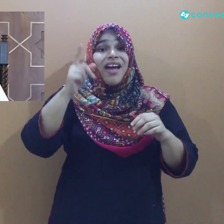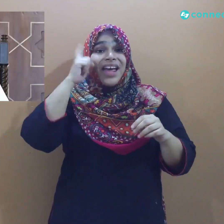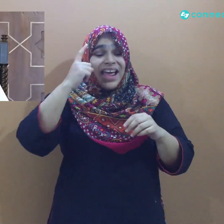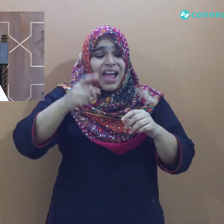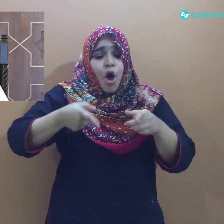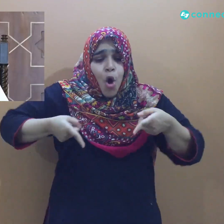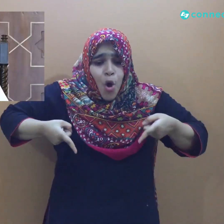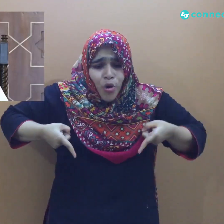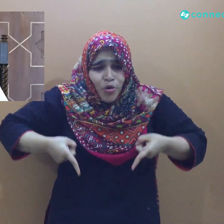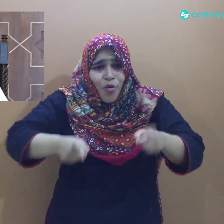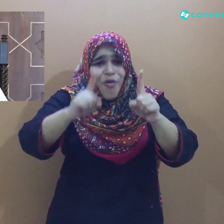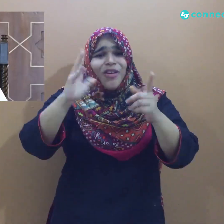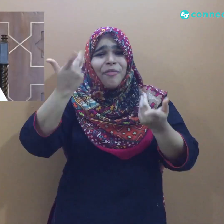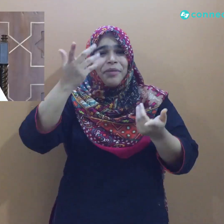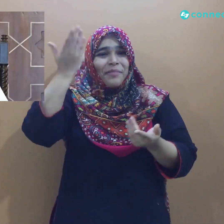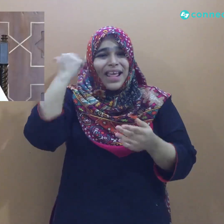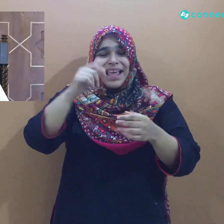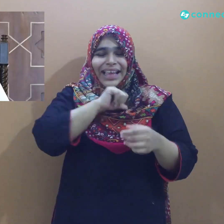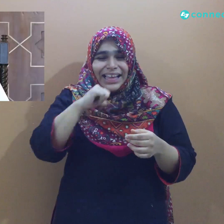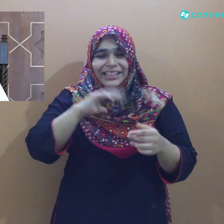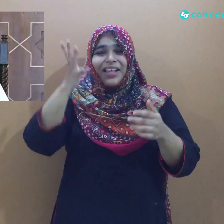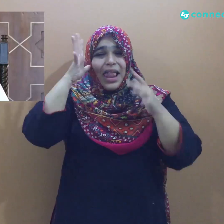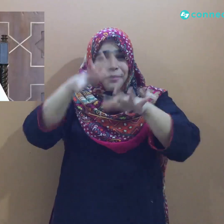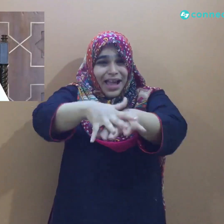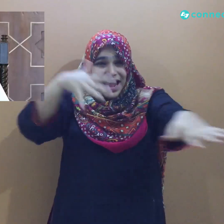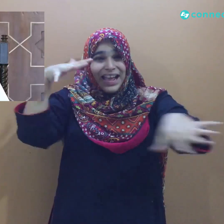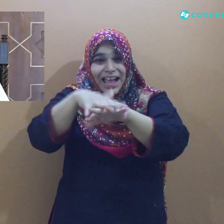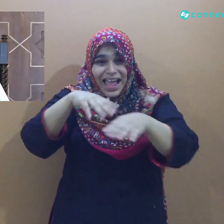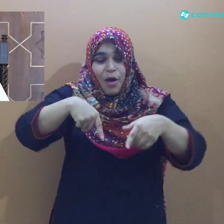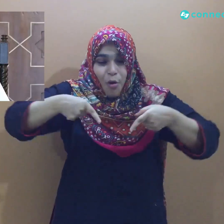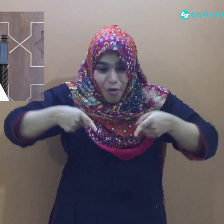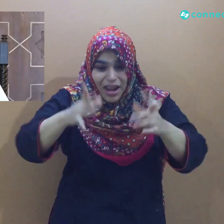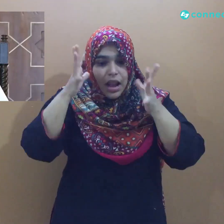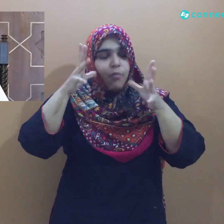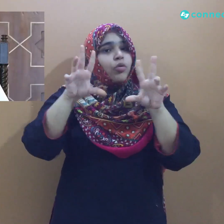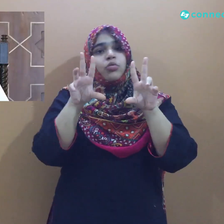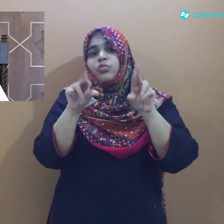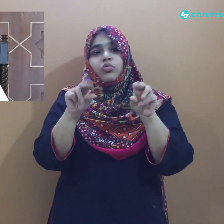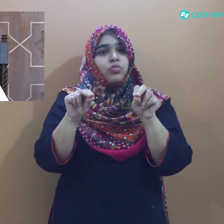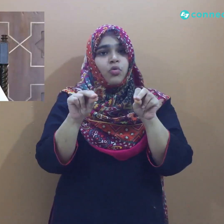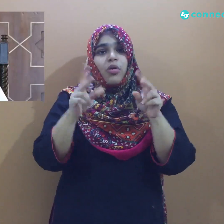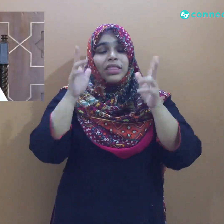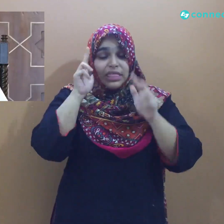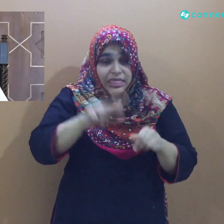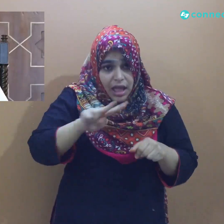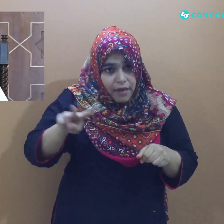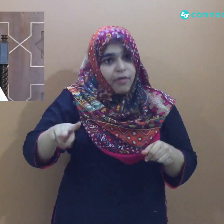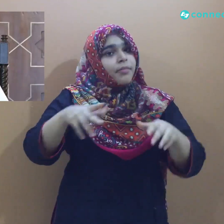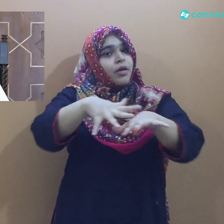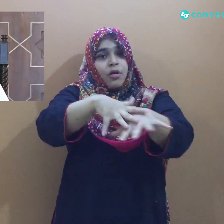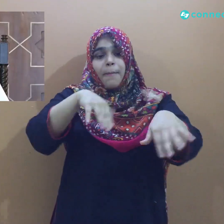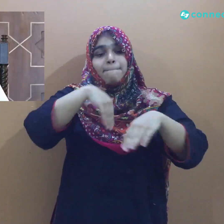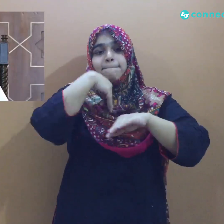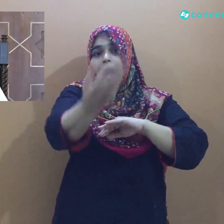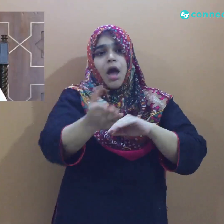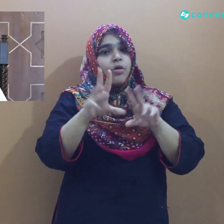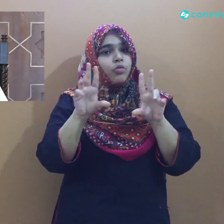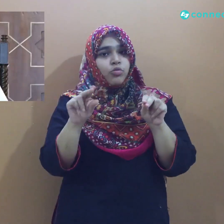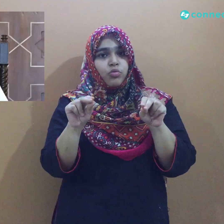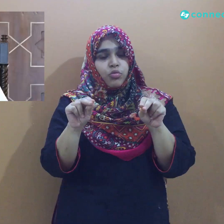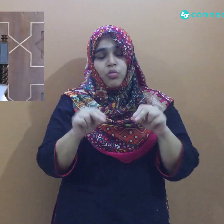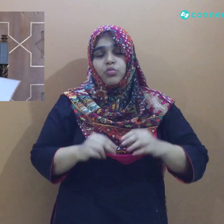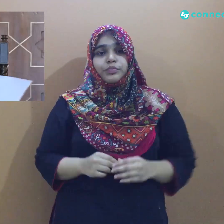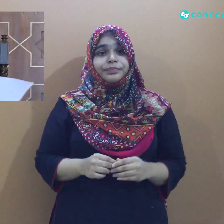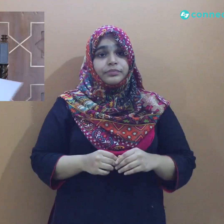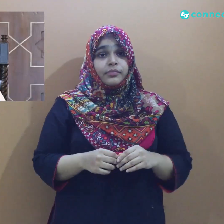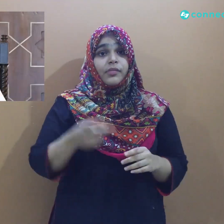نماز پڑھنے سے اجتناب کیا جائے۔ یہ بھی رائے تھی کہ جو مسجد میں کچھ لوگ جو نماز تراویح پڑھ